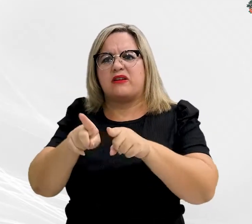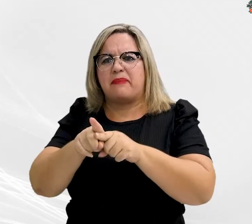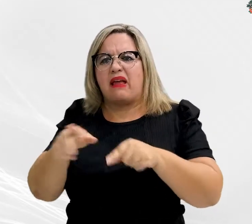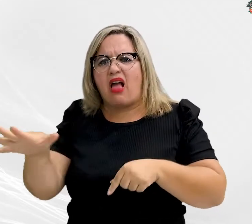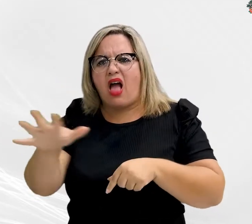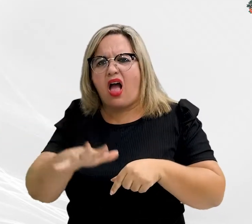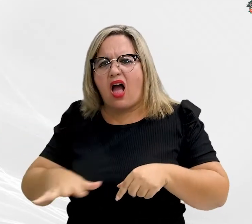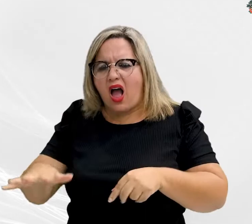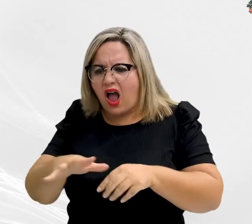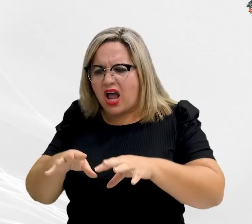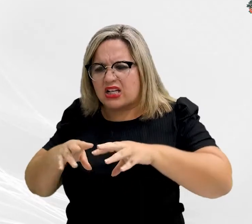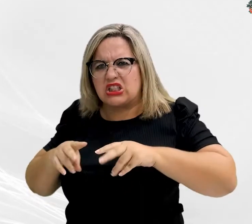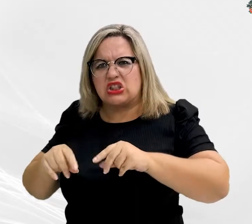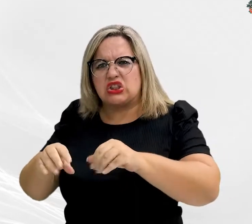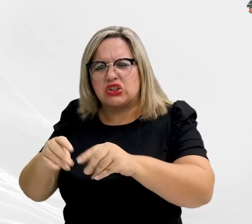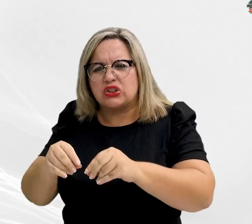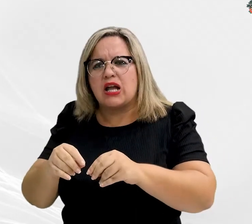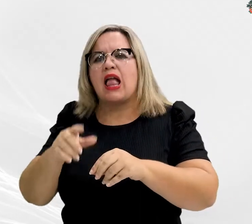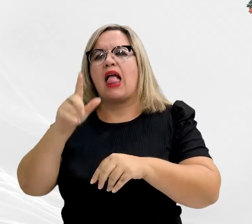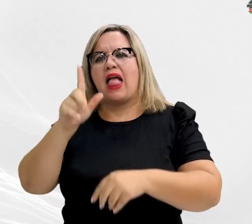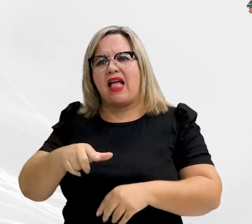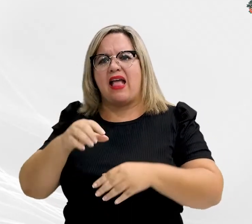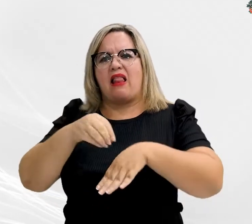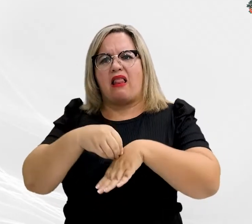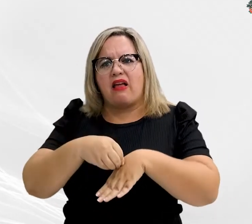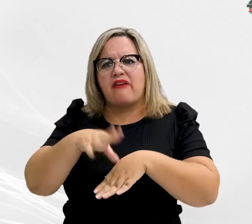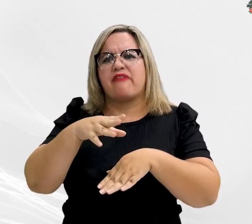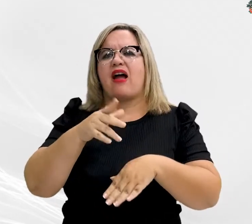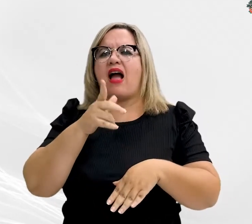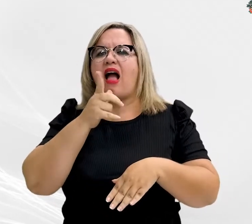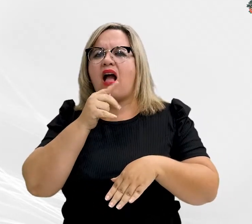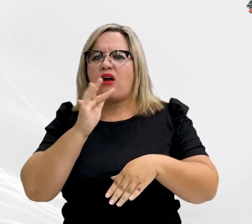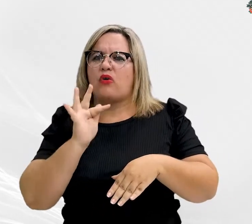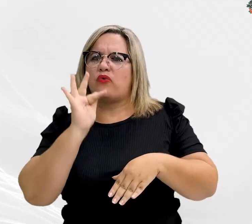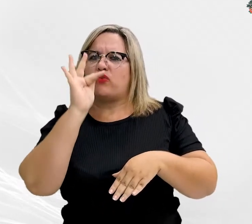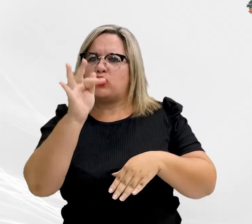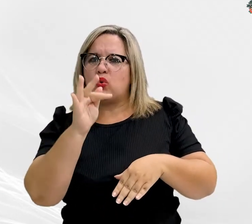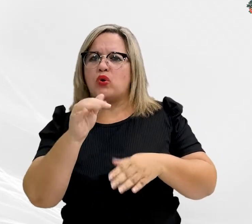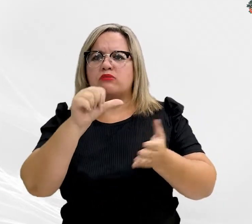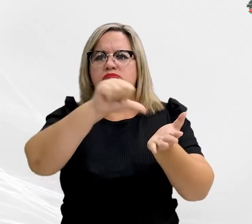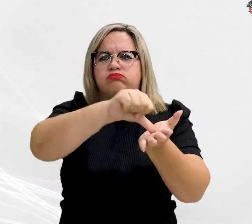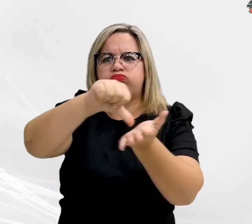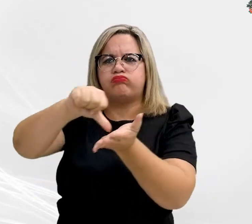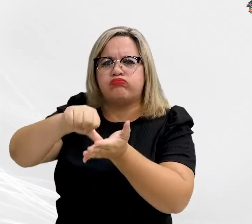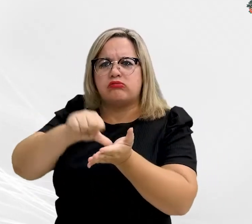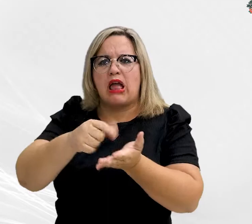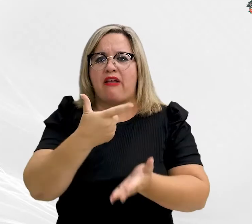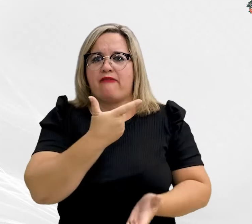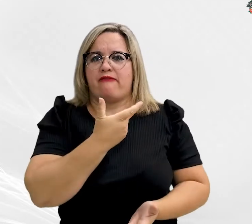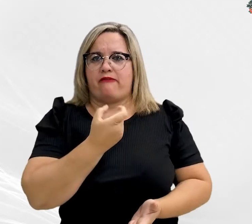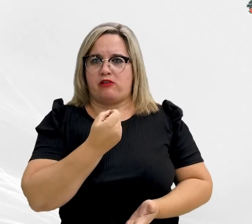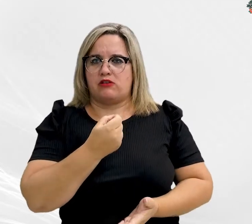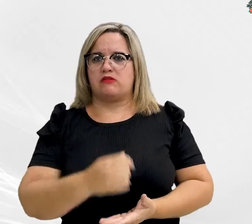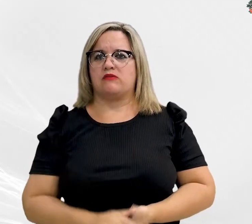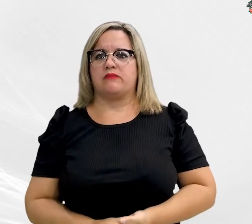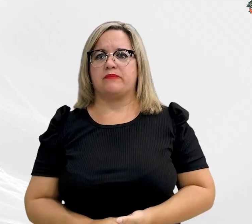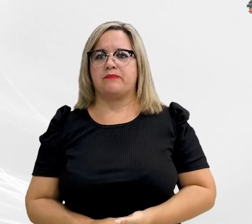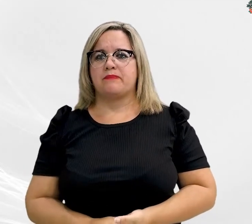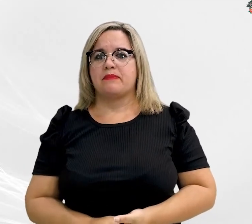é de levar o projeto água para o futuro para 20 comarcas em 2022 já a meta